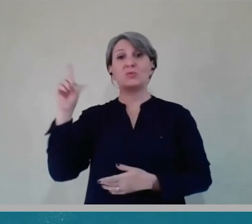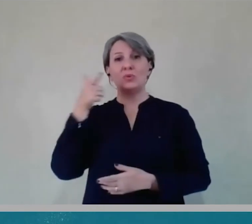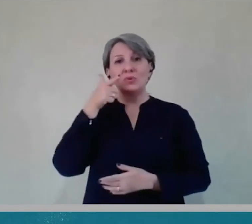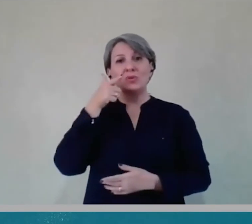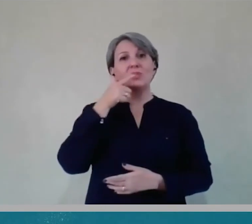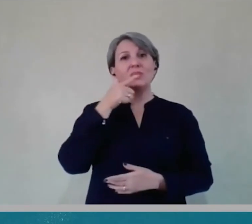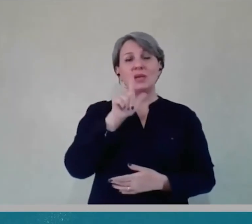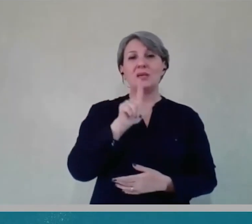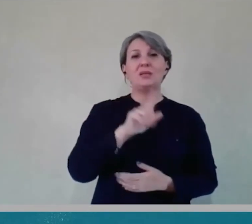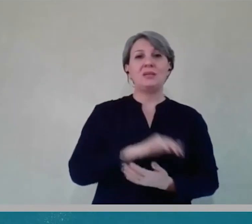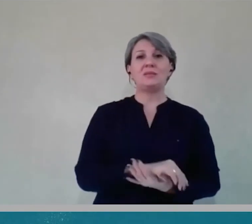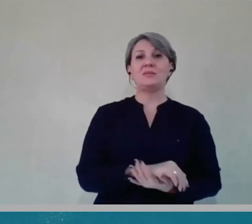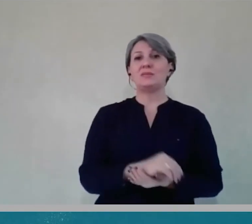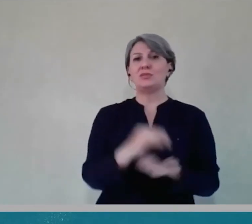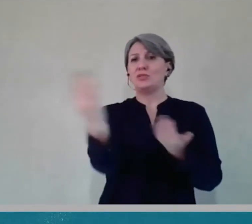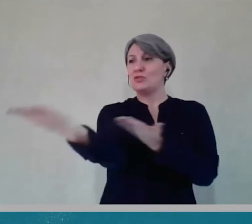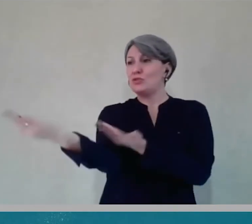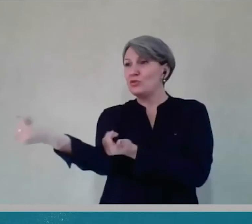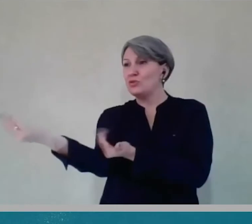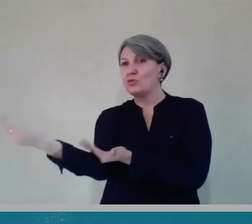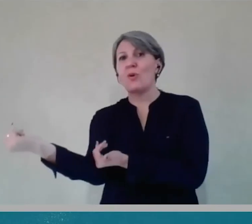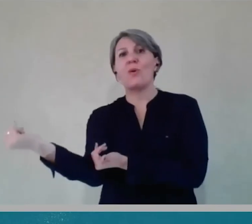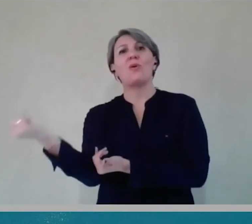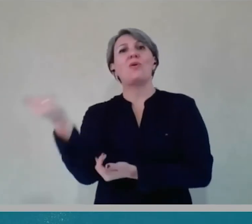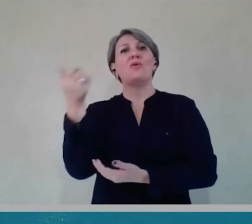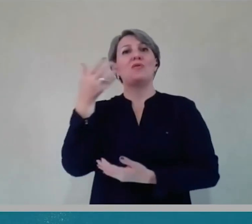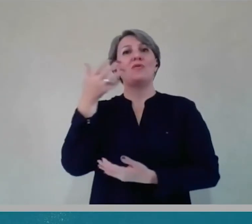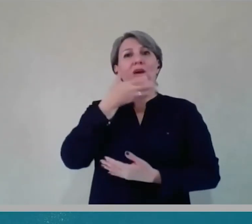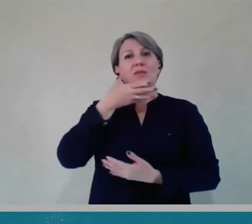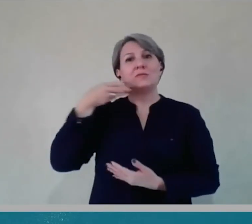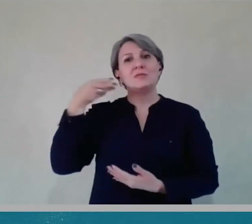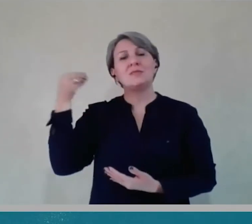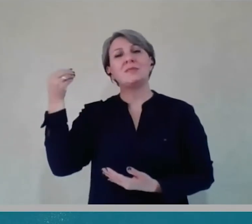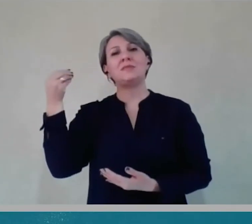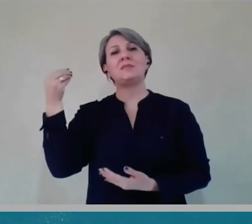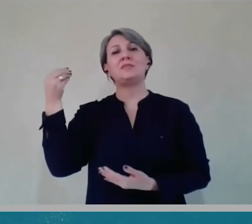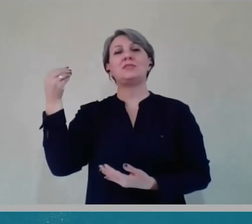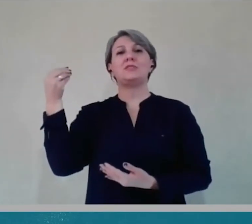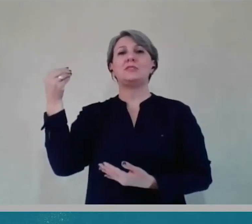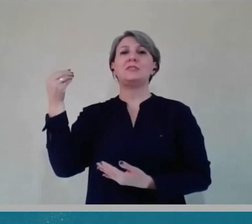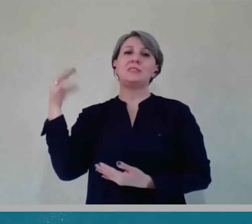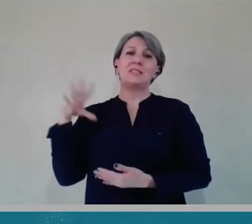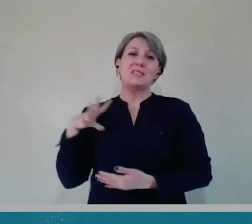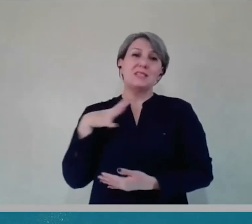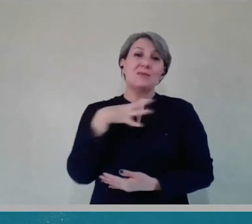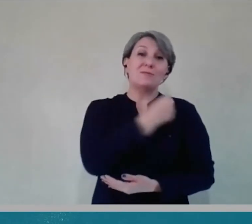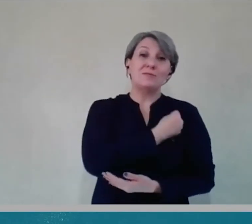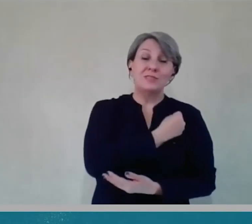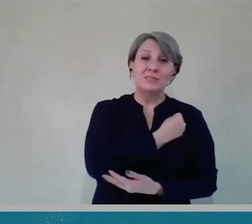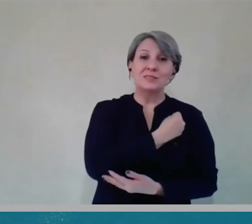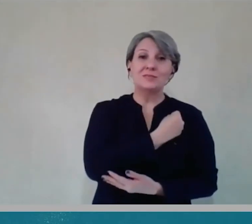tantos jovens, adolescentes, até crianças. Quem está fazendo isso é Deus, não somos nós.